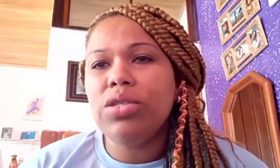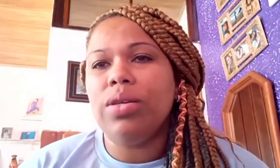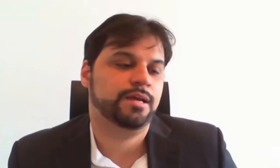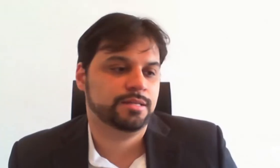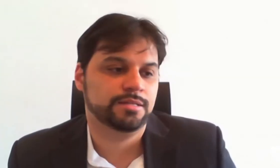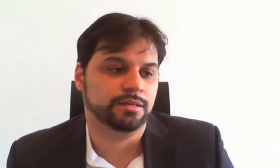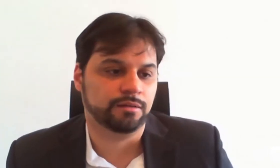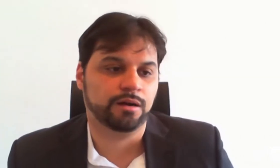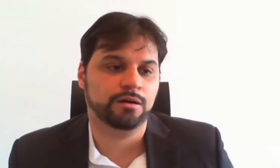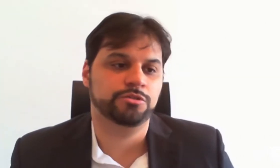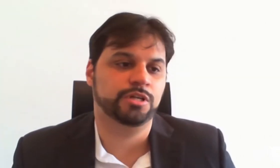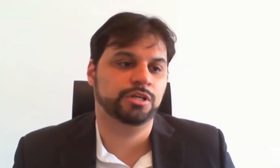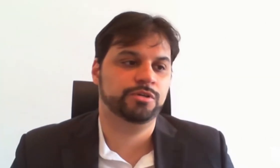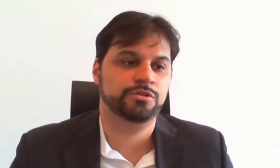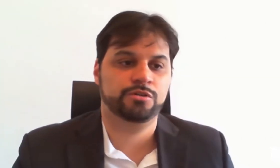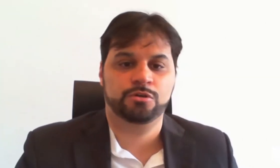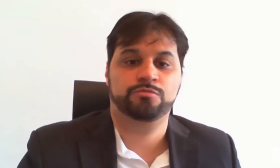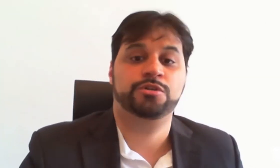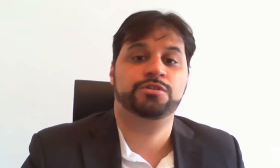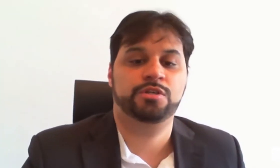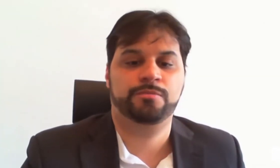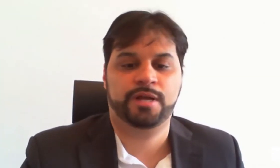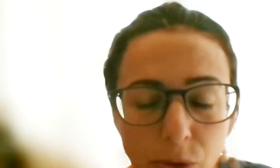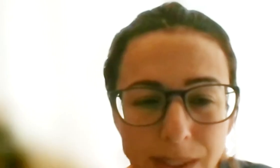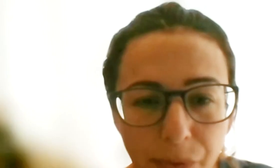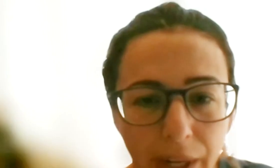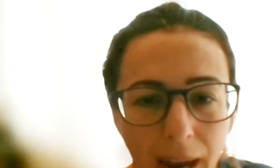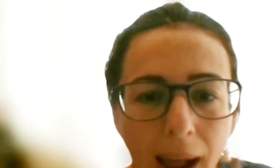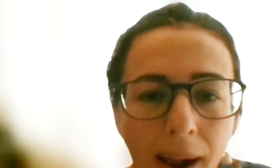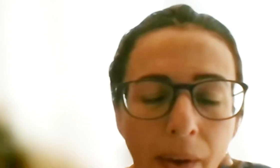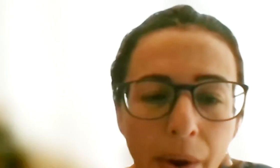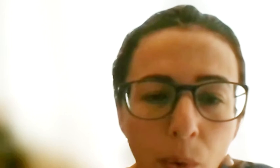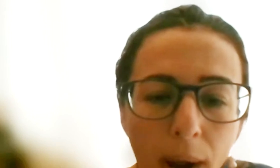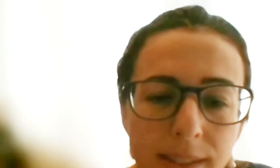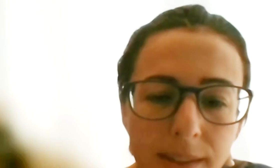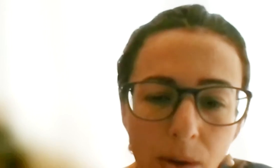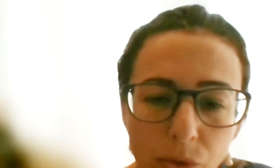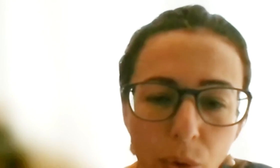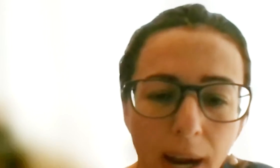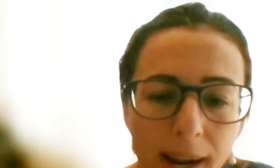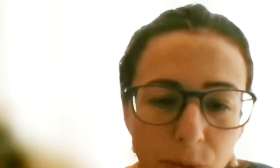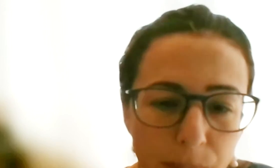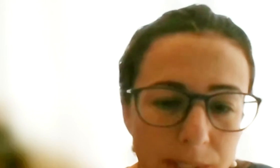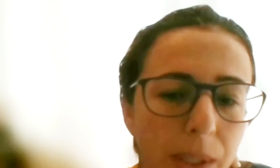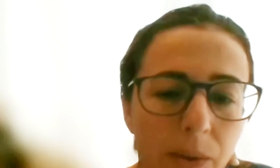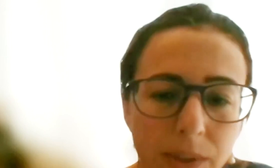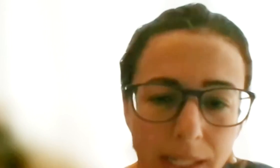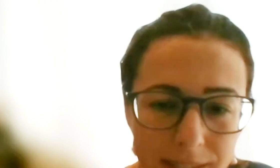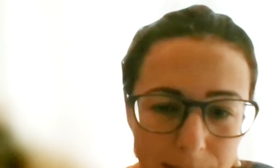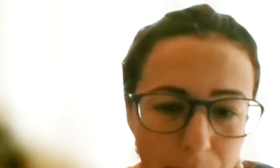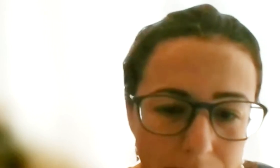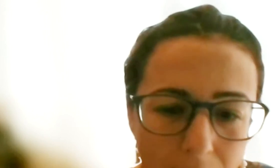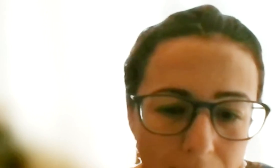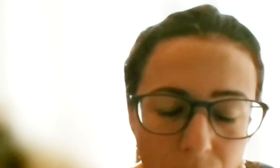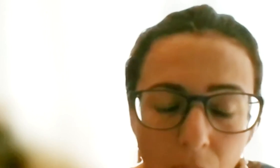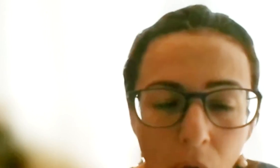Os representantes da Defensoria Pública e do Ministério Público do Rio de Janeiro disseram que as instituições vêm